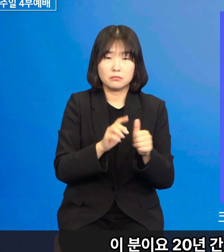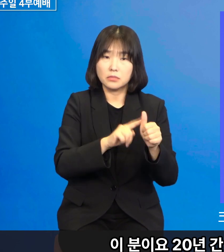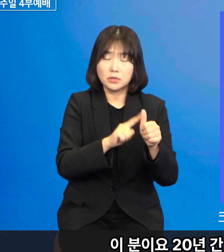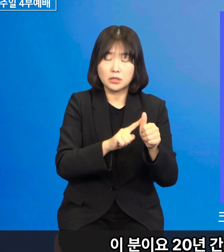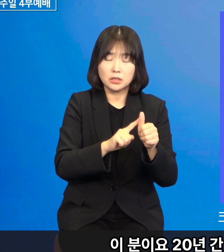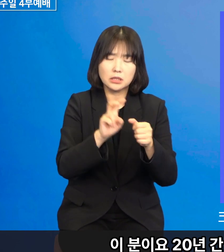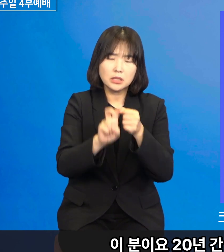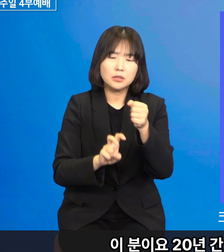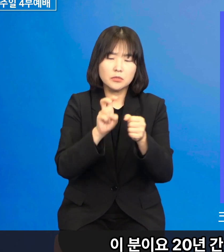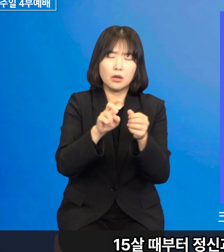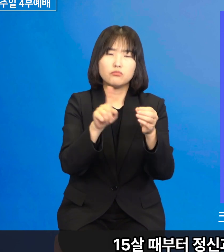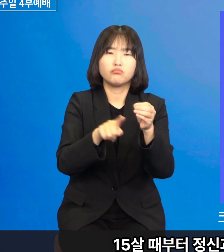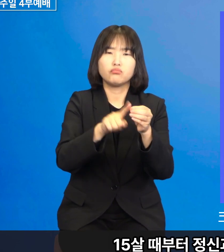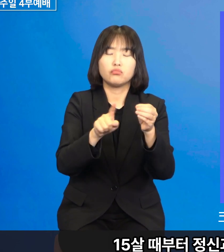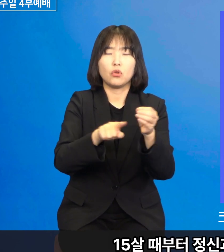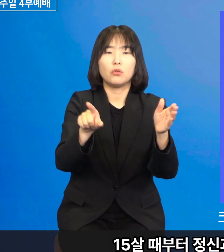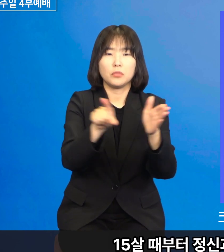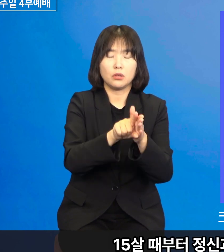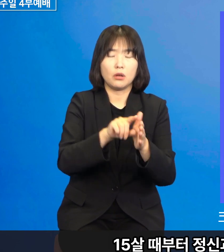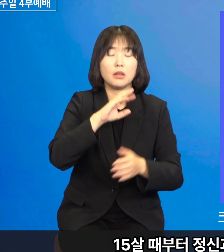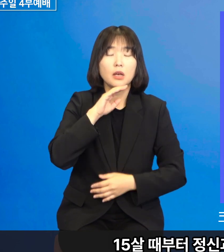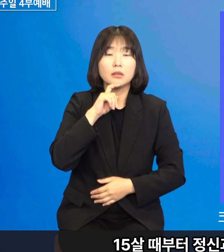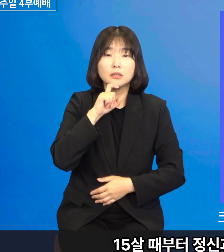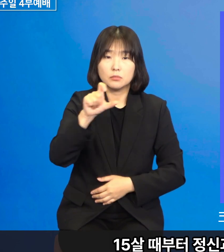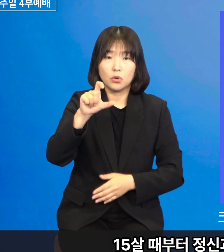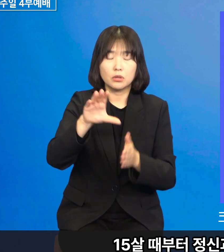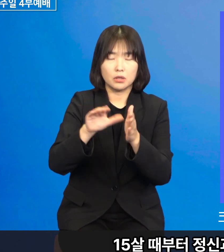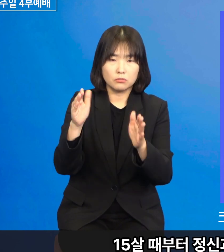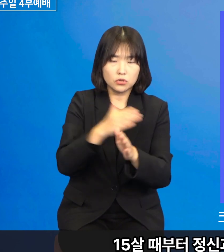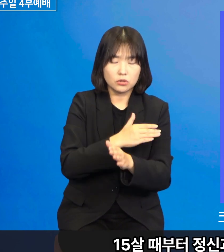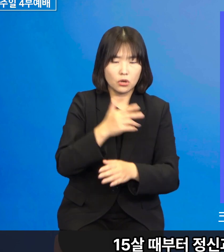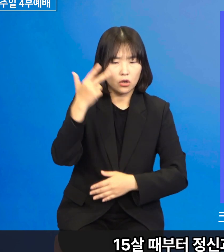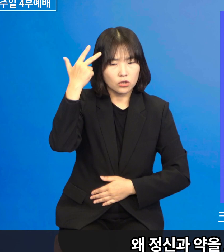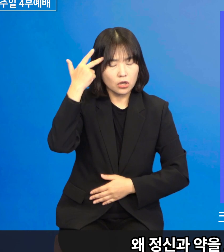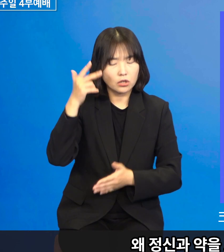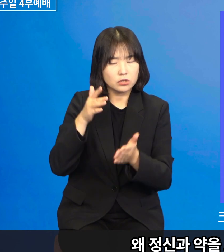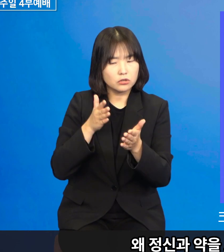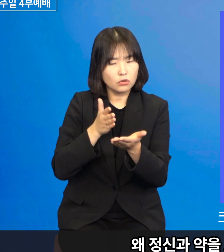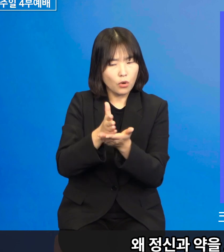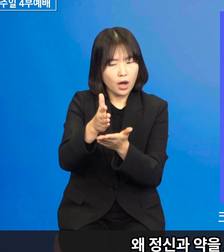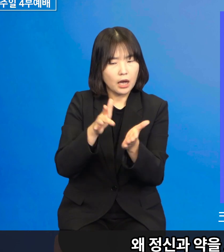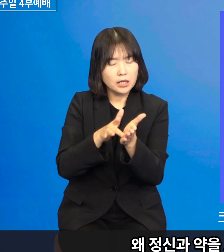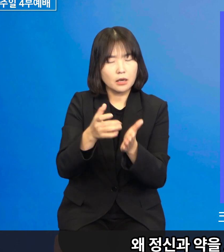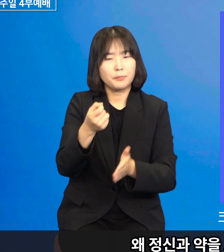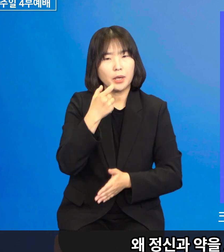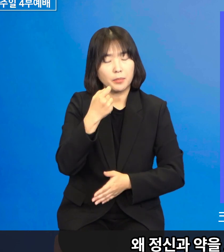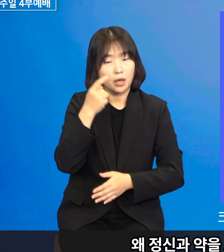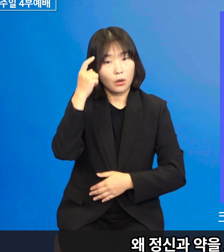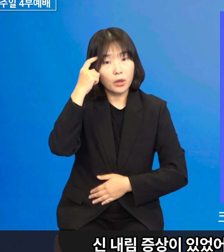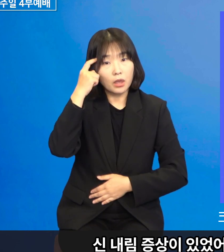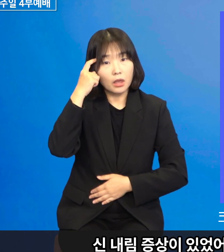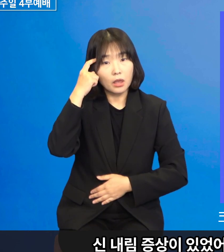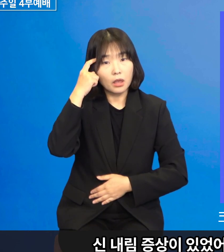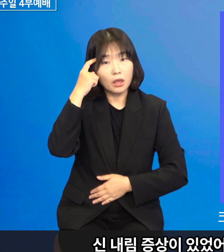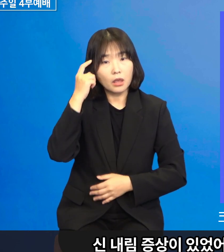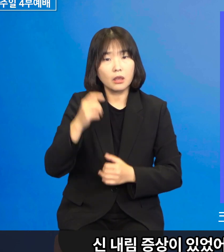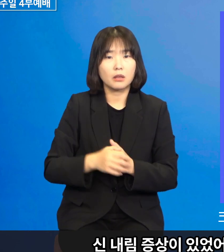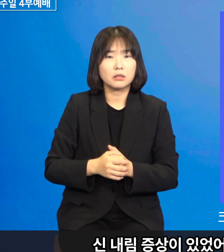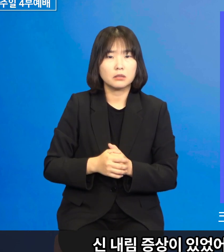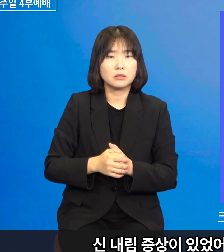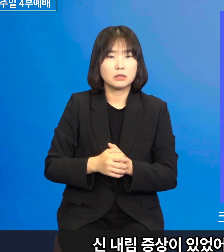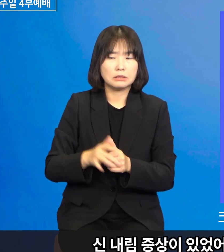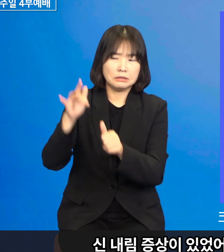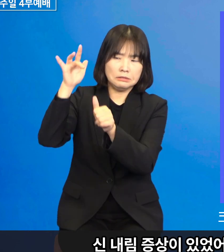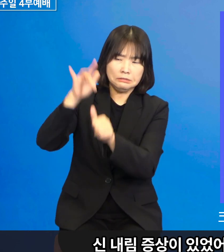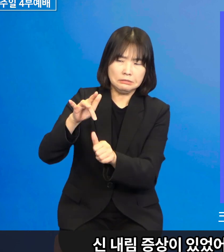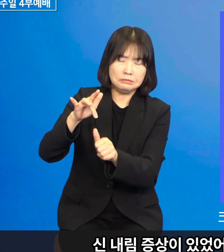신자로 지내면서 15살 때부터 정신과 약을 드신 분입니다. 왜 정신과 약을 드신지 아십니까? 신내림이